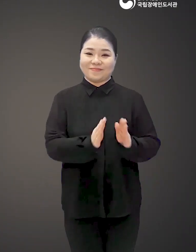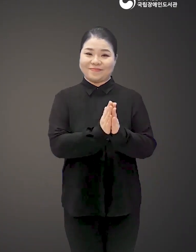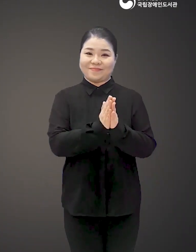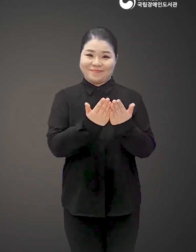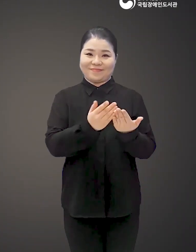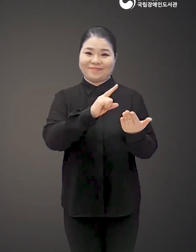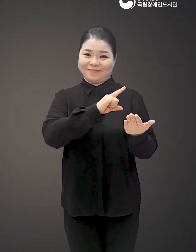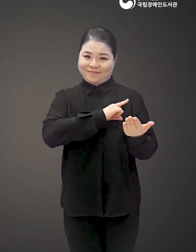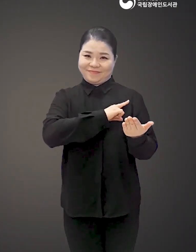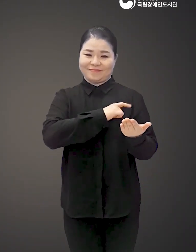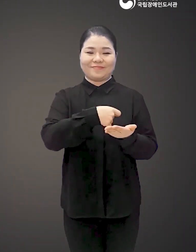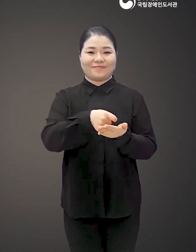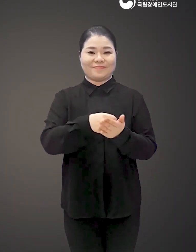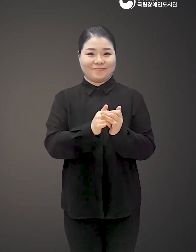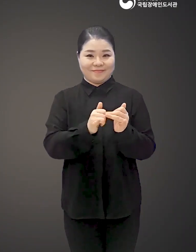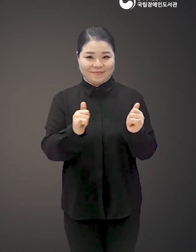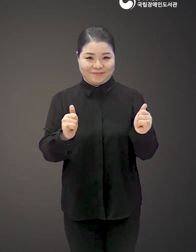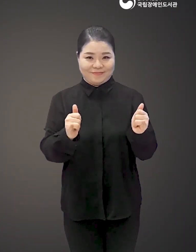도서명 중요한 건 살인.